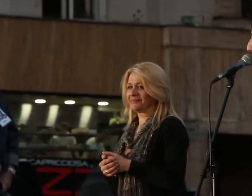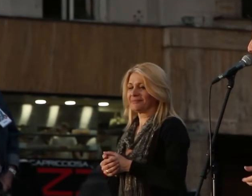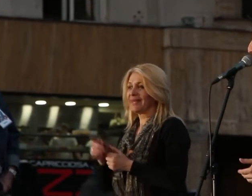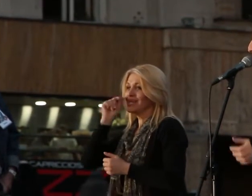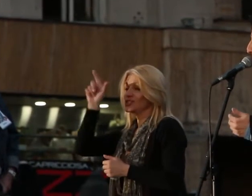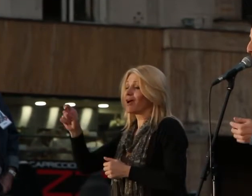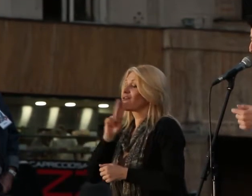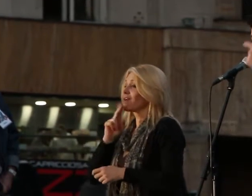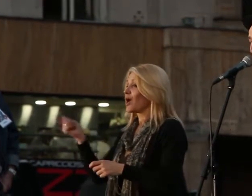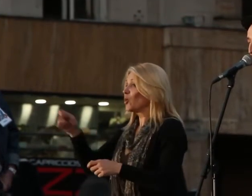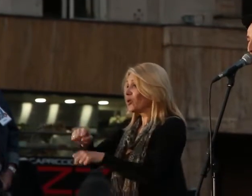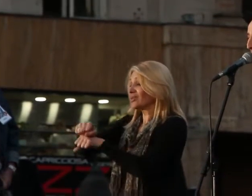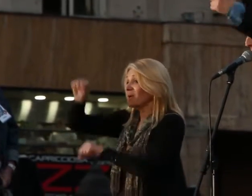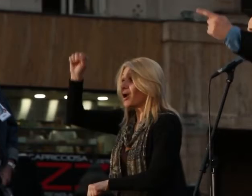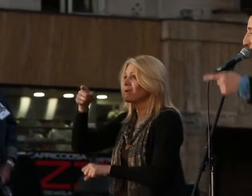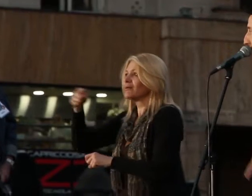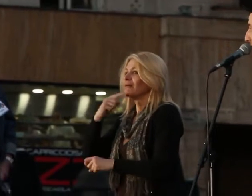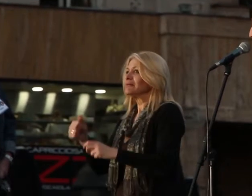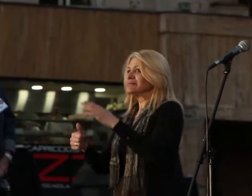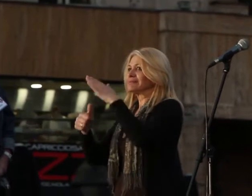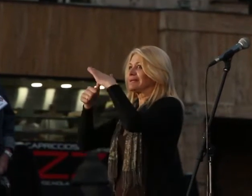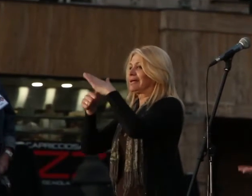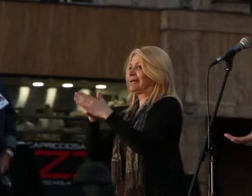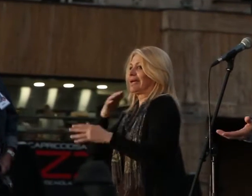Čovek koji je kupio diplomu je postao gradonačelnik.